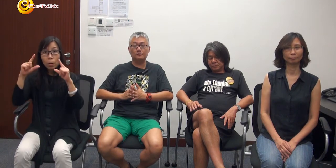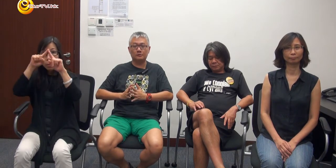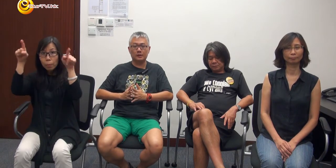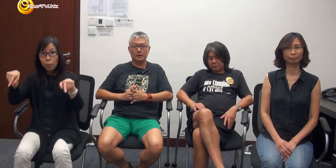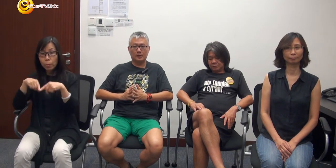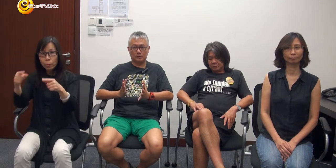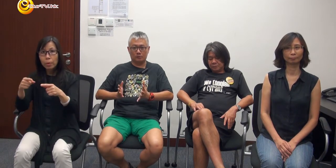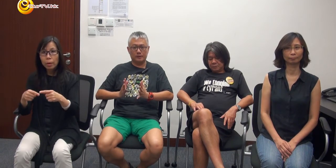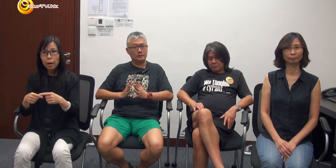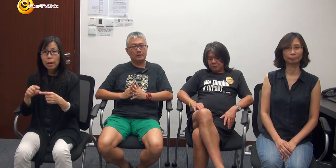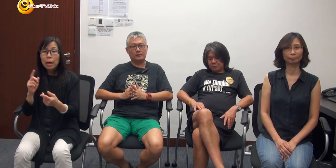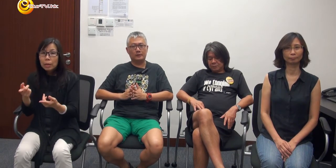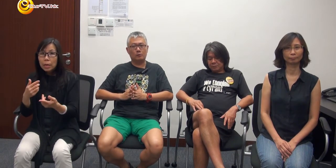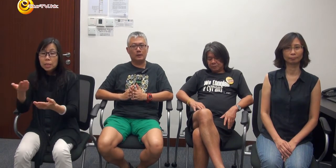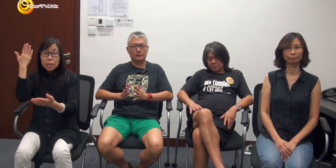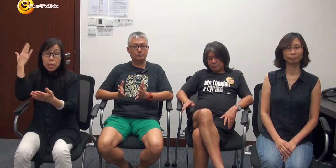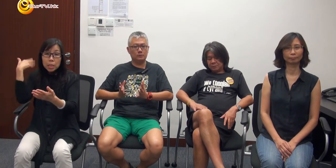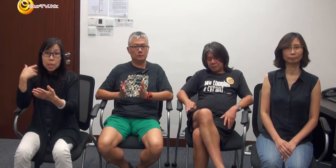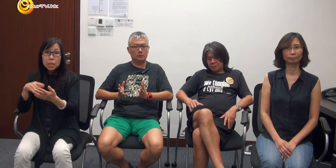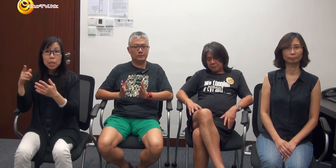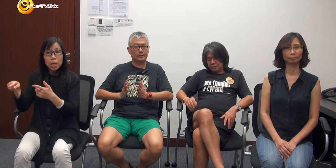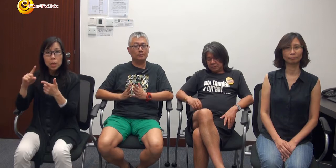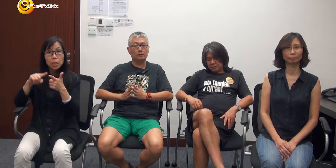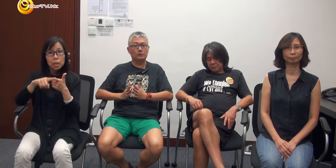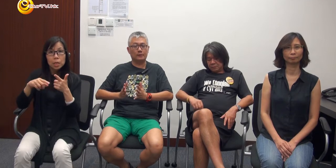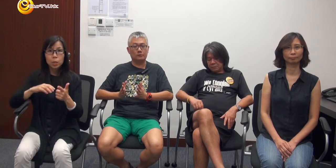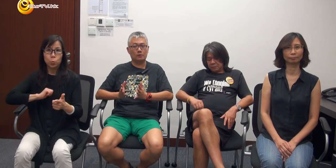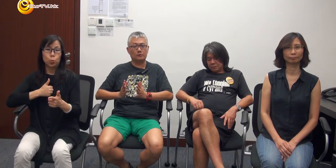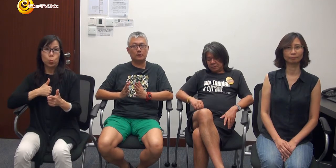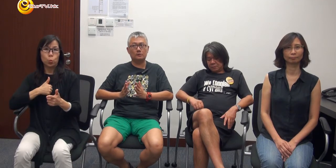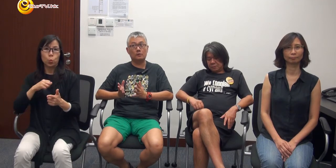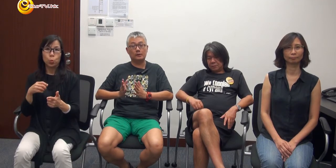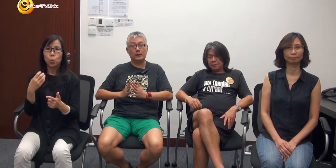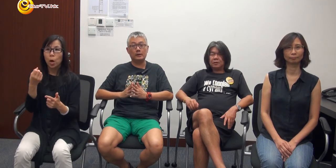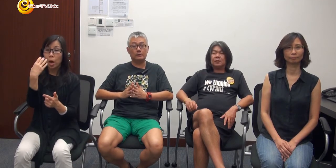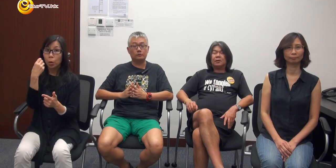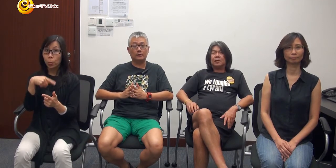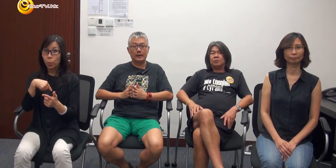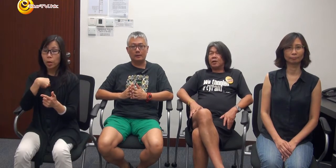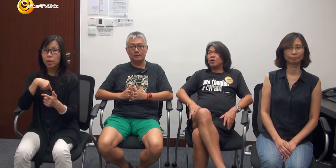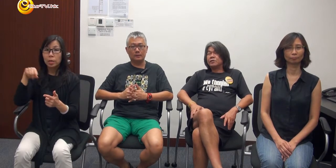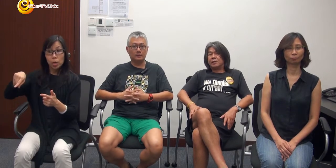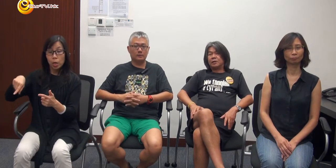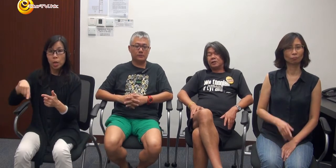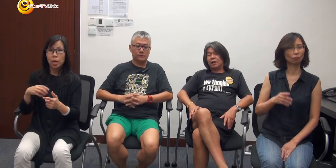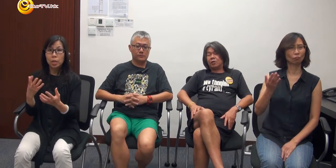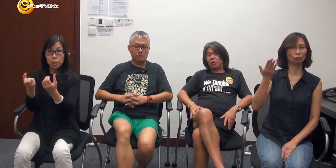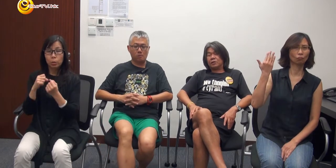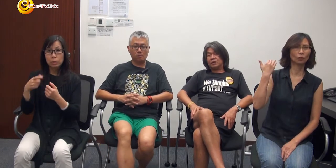款，係同呢個戴耀廷有關。咁、那個審計報告其實上次上個已經係出咗啦。 咁當時而家佢講